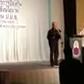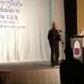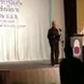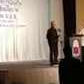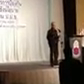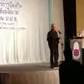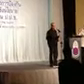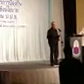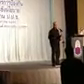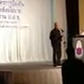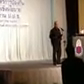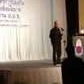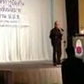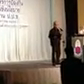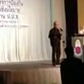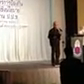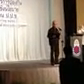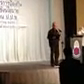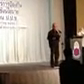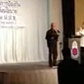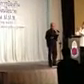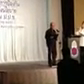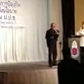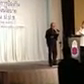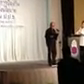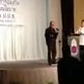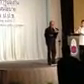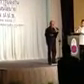ผู้ยืนหยัดมัดหวายแปลงกาย